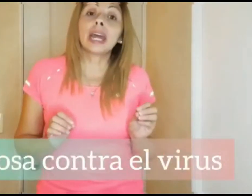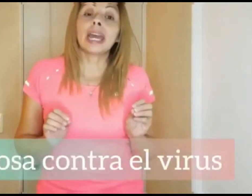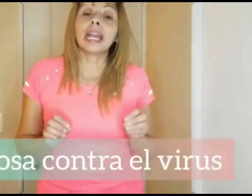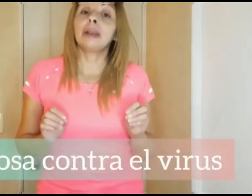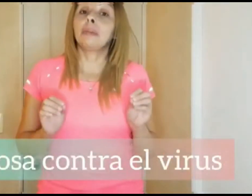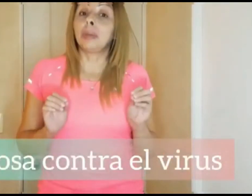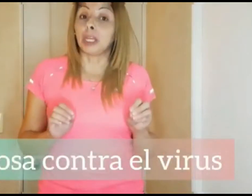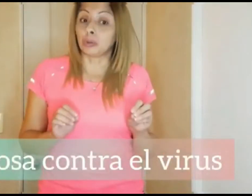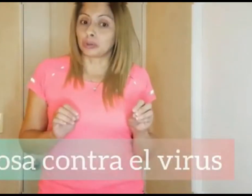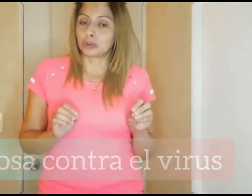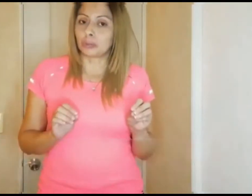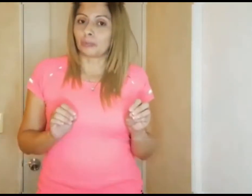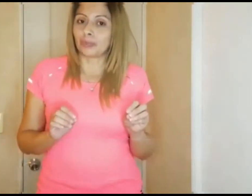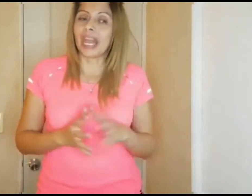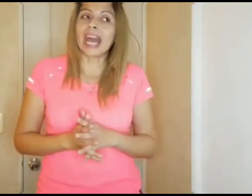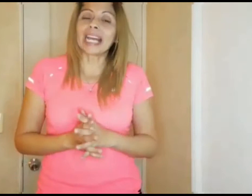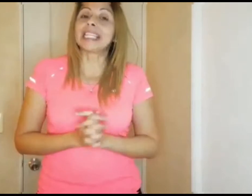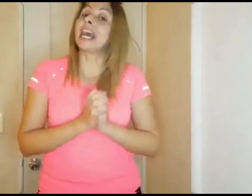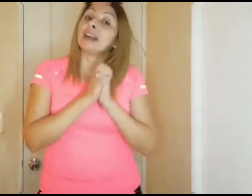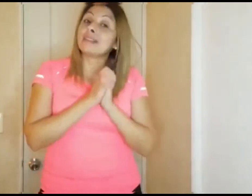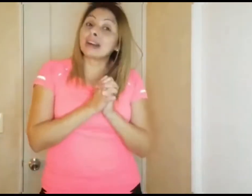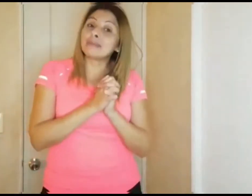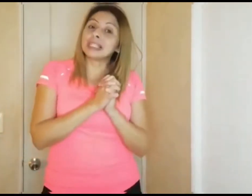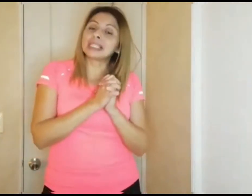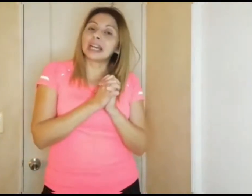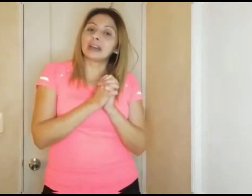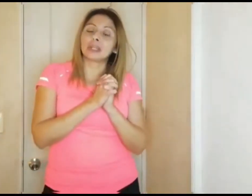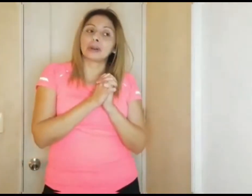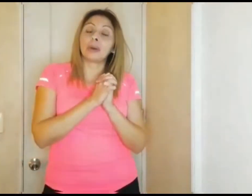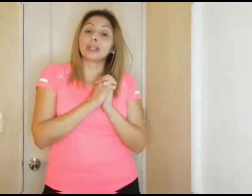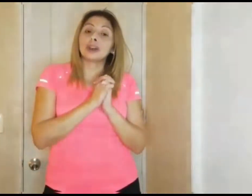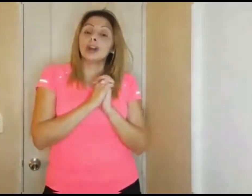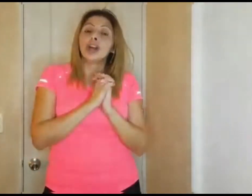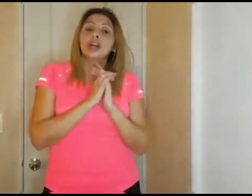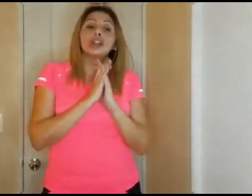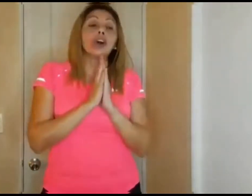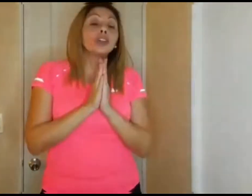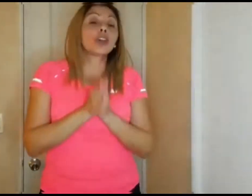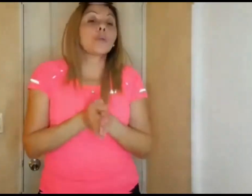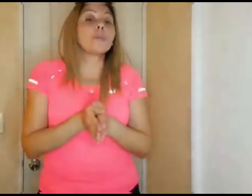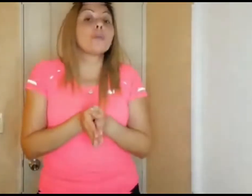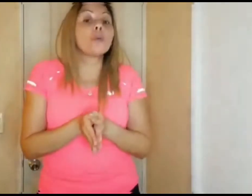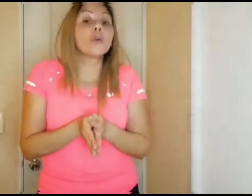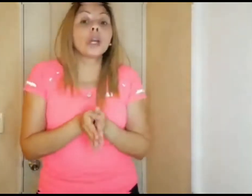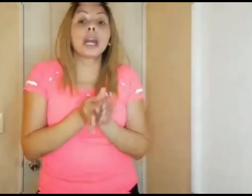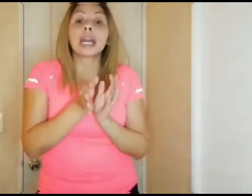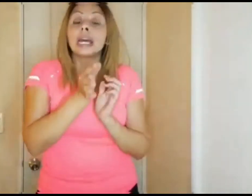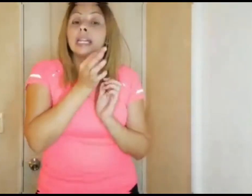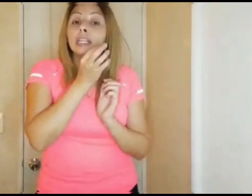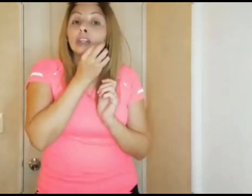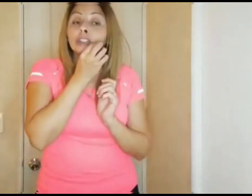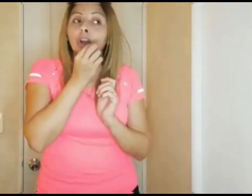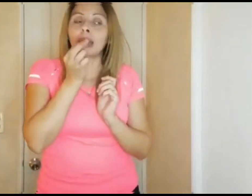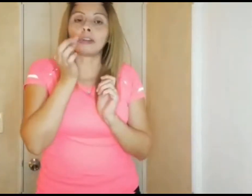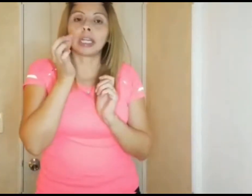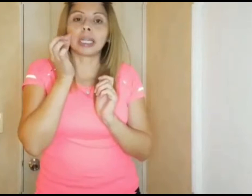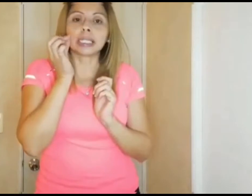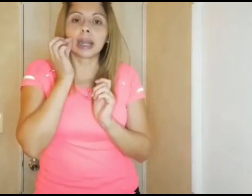el virus. ¿Ya? Así que ahora va a comenzar nuestro cuento, todos muy calladitos, con la boquita